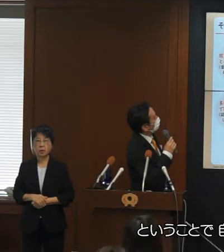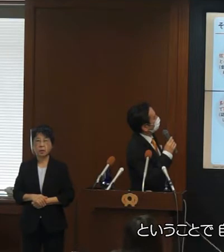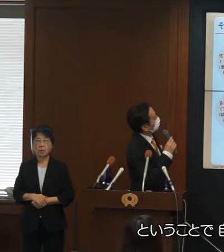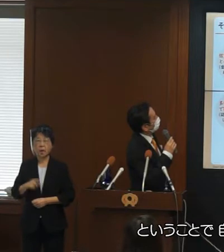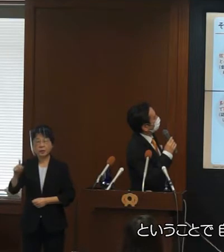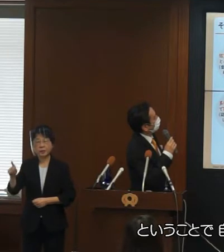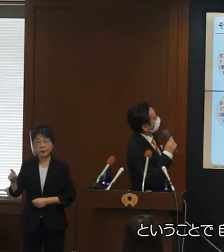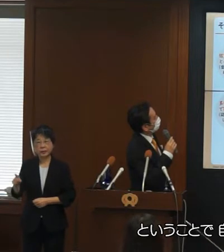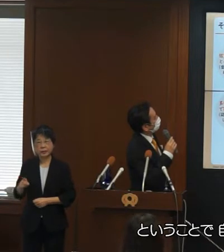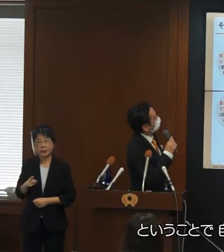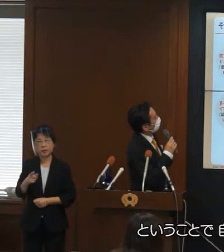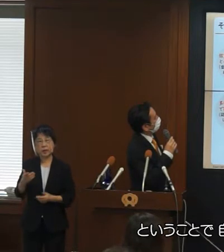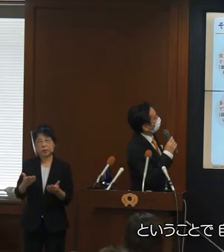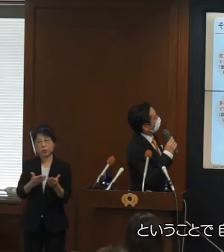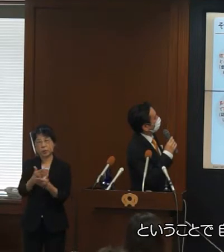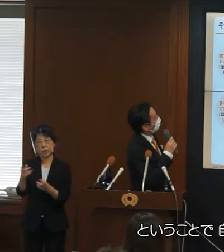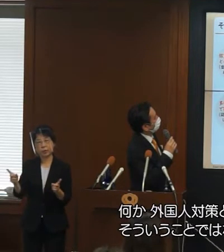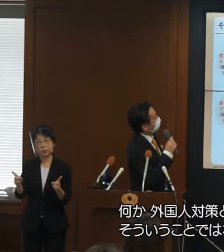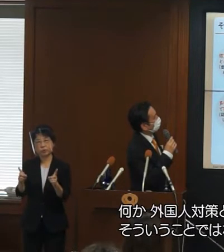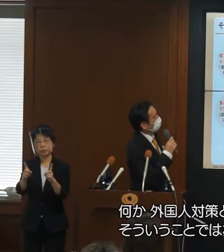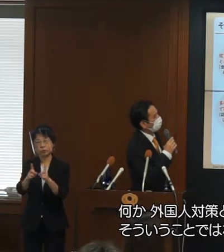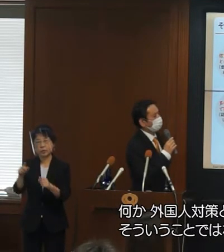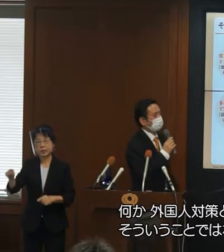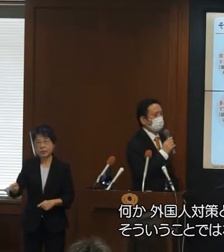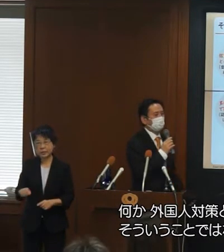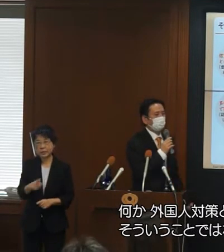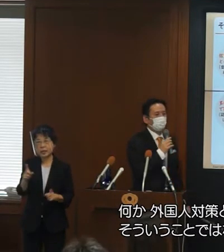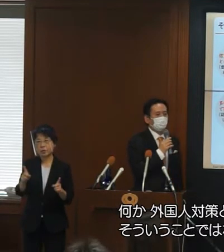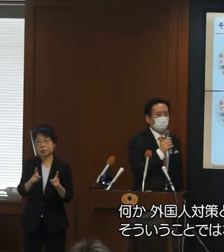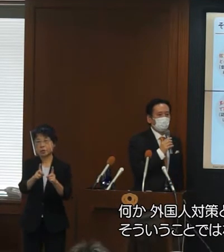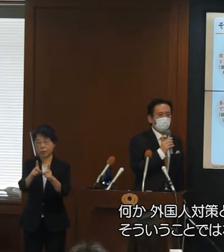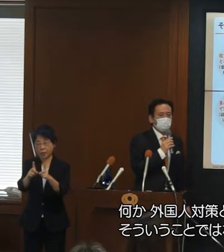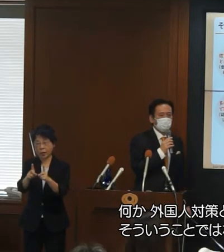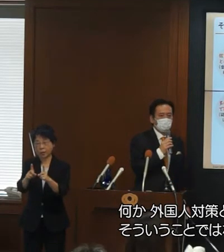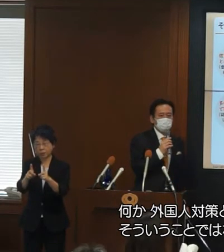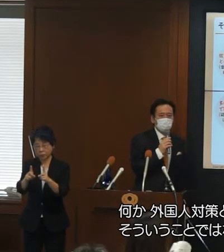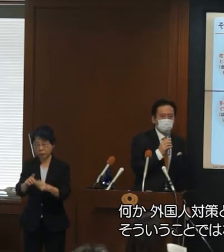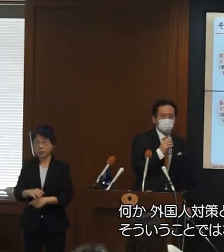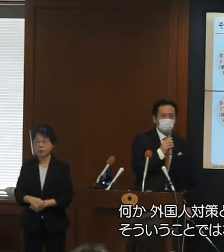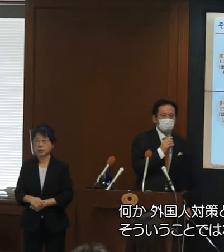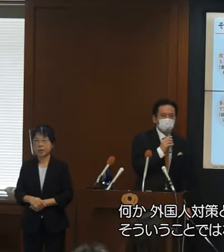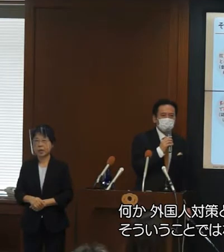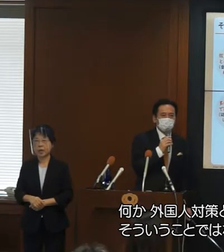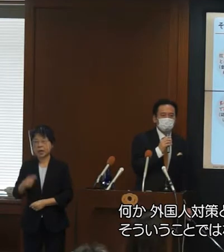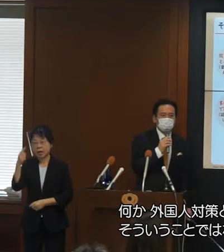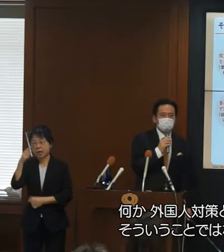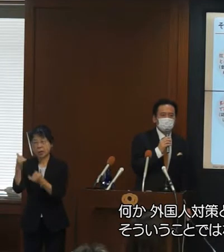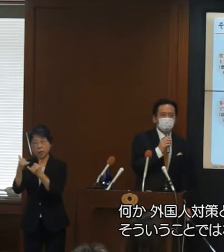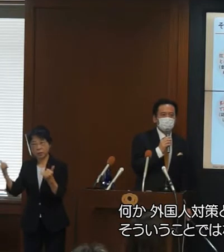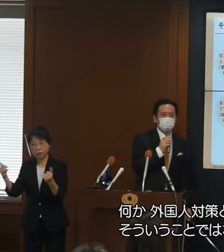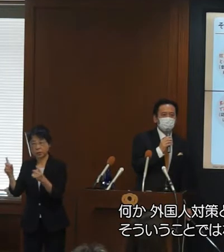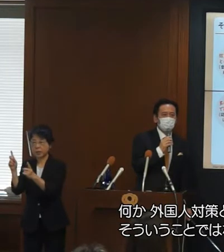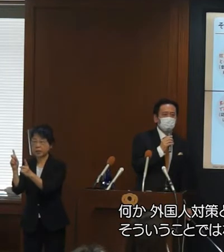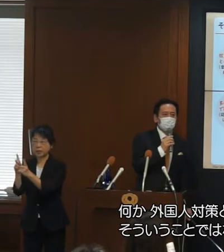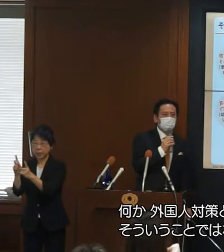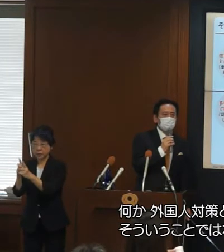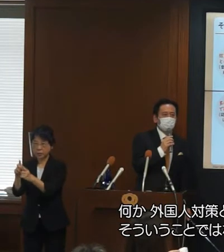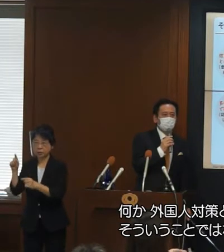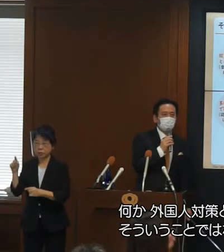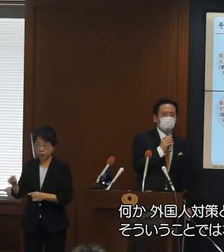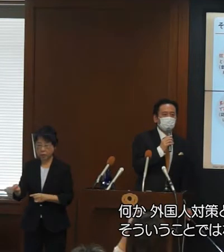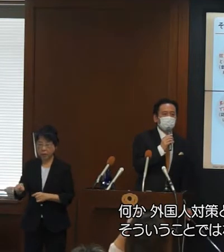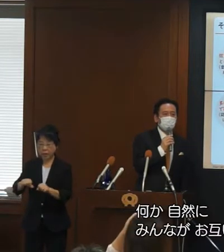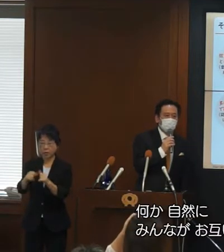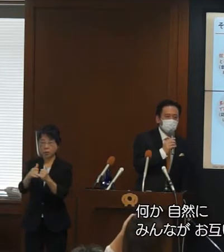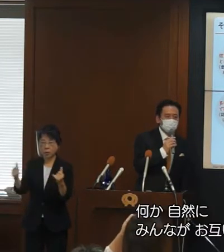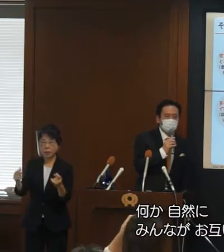う、こう、なんかこう外国人対策とか障害者対策とかそういう